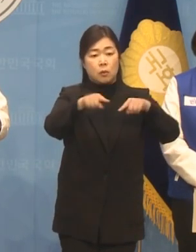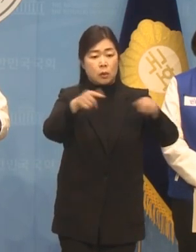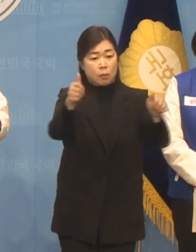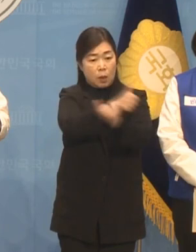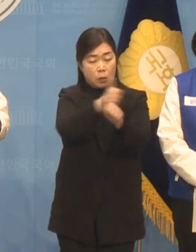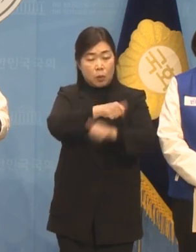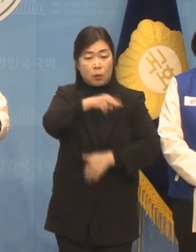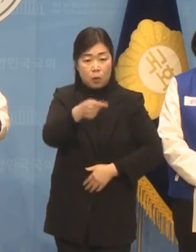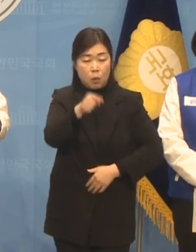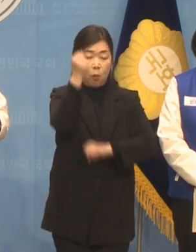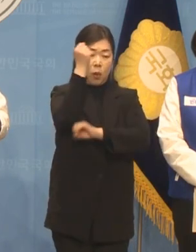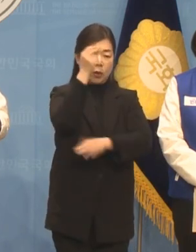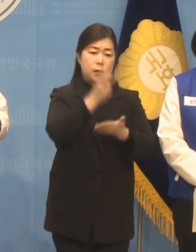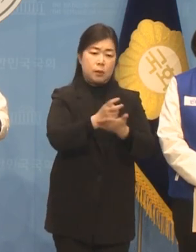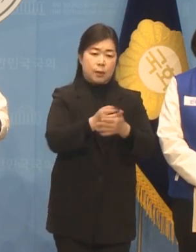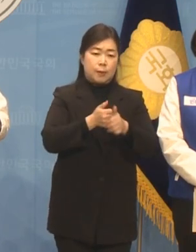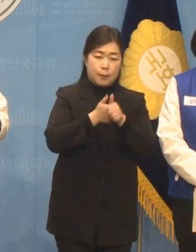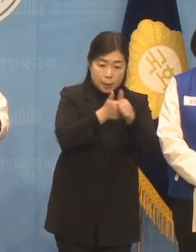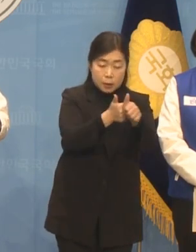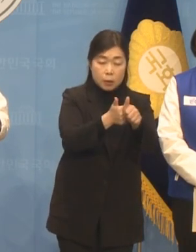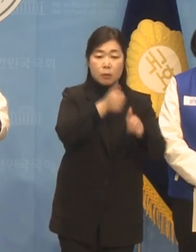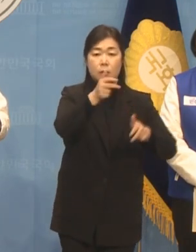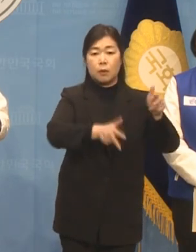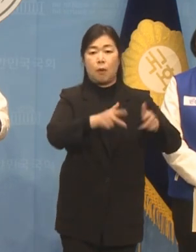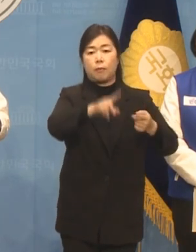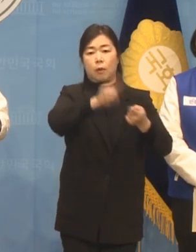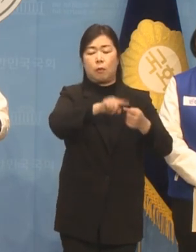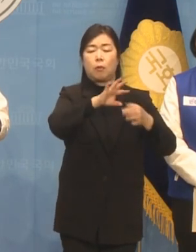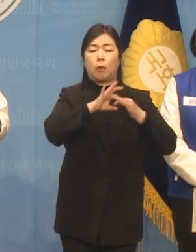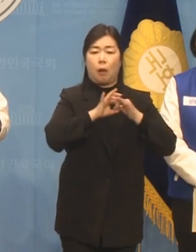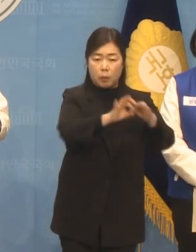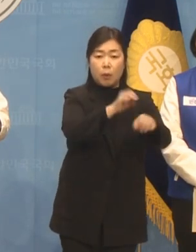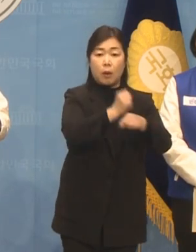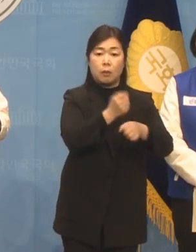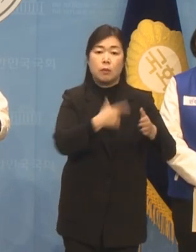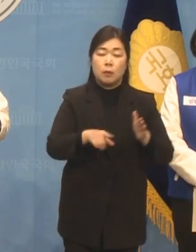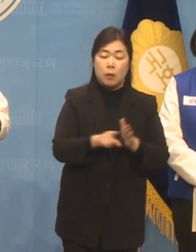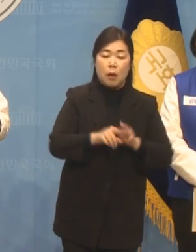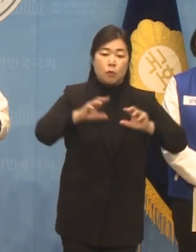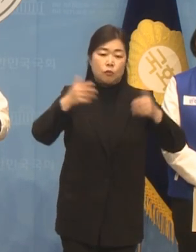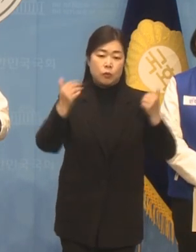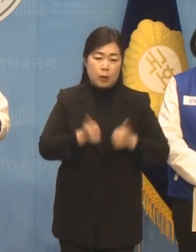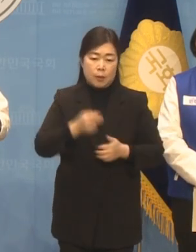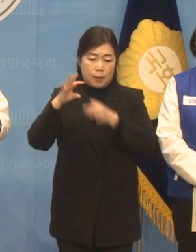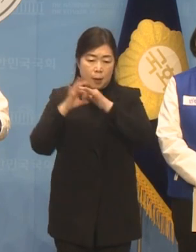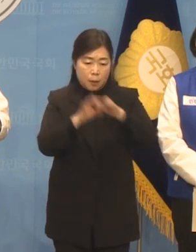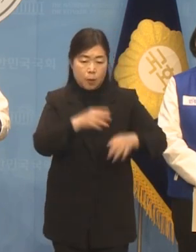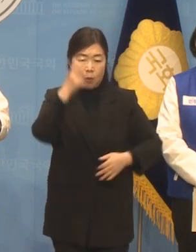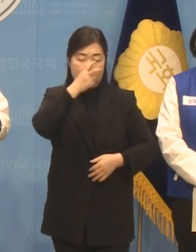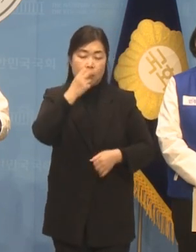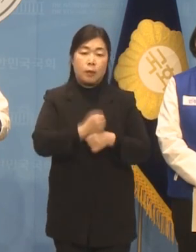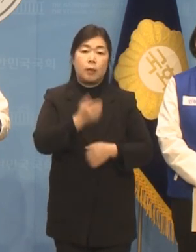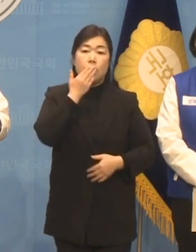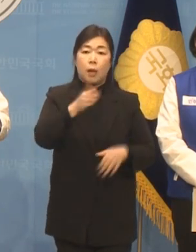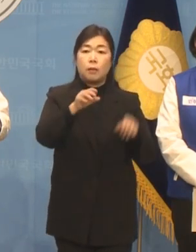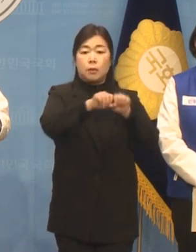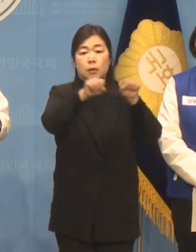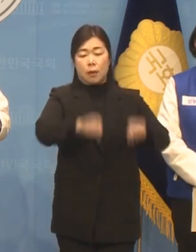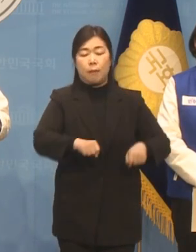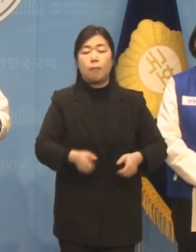이 원칙에 벗어나지 않는 사업은 유지하도록 국회가 지속 관리하는 시스템을 구축해야